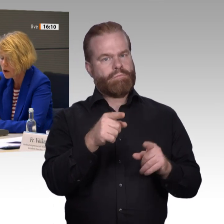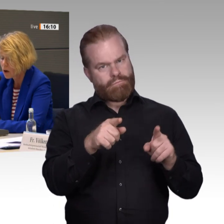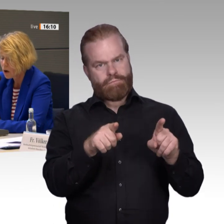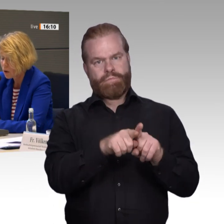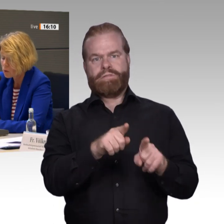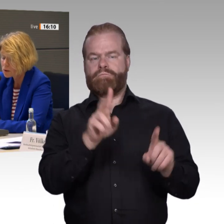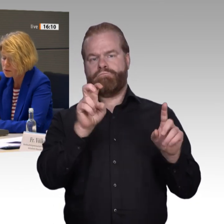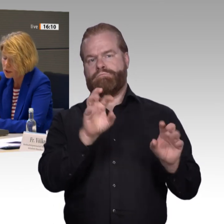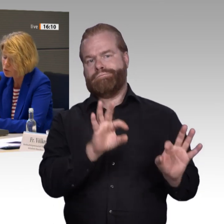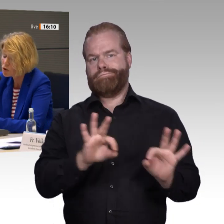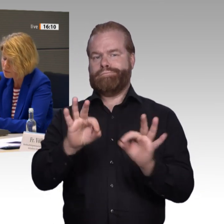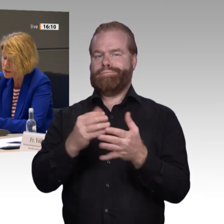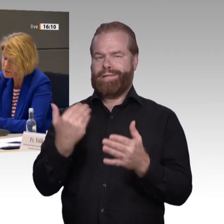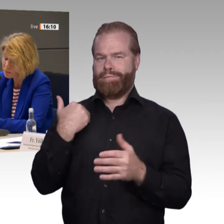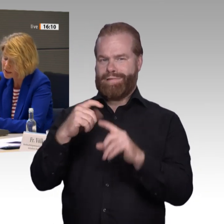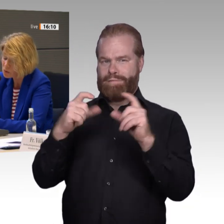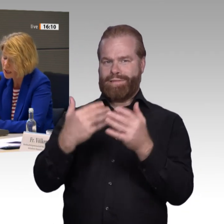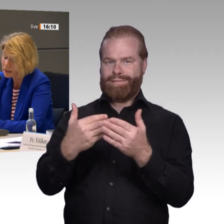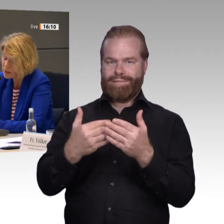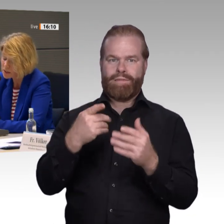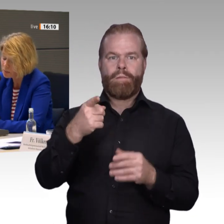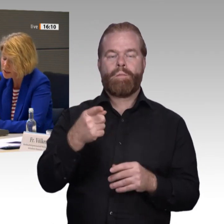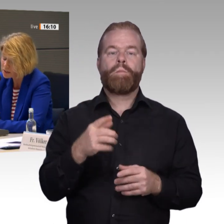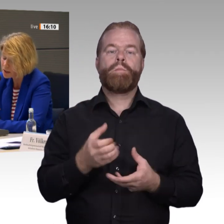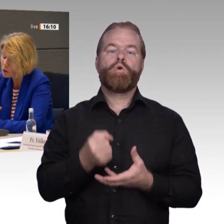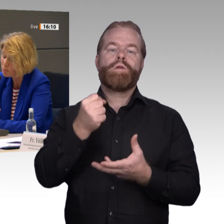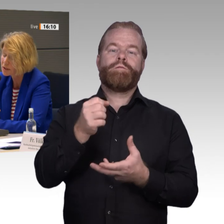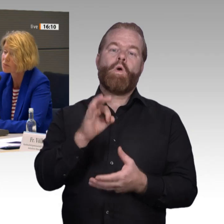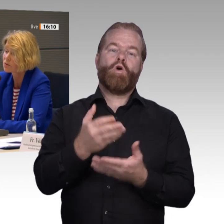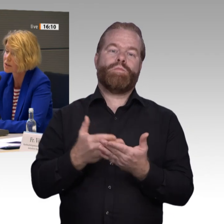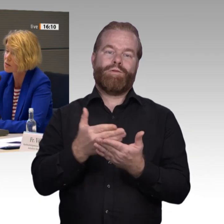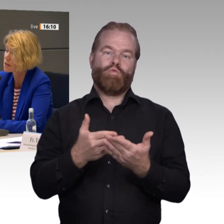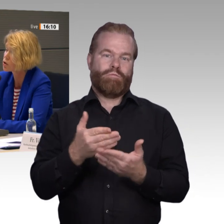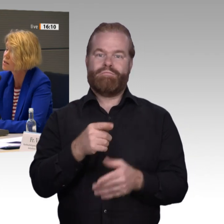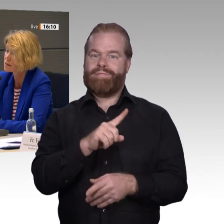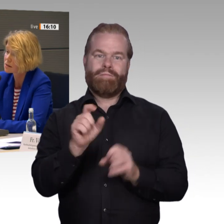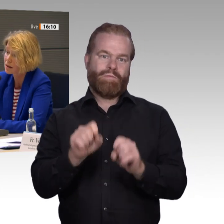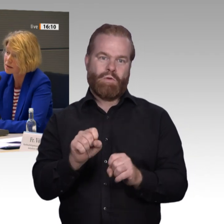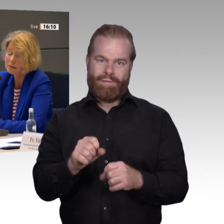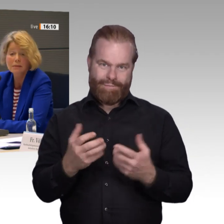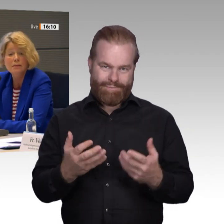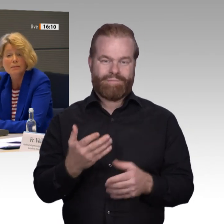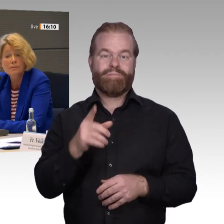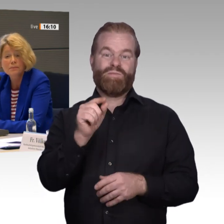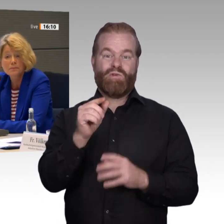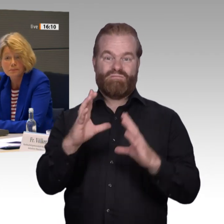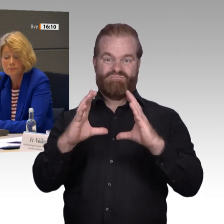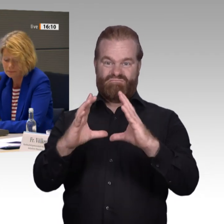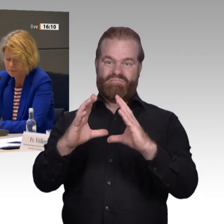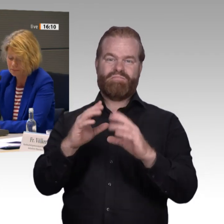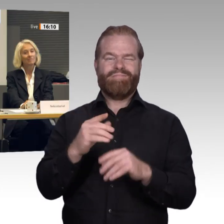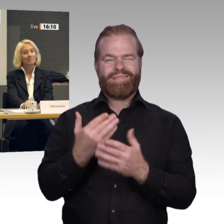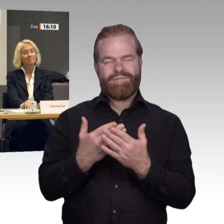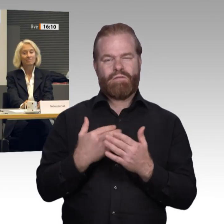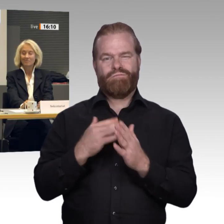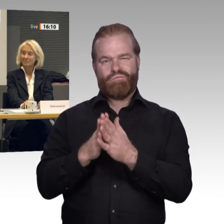haben. Und natürlich wird das, wenn man so enge Zielgruppe nimmt, wird das auch sehr günstig sein. Dankeschön,